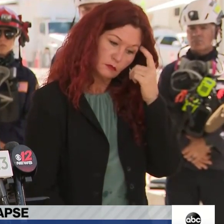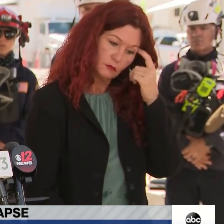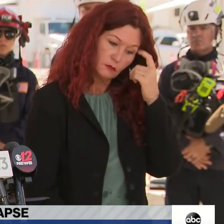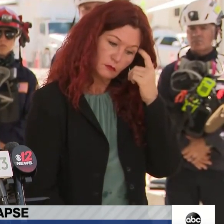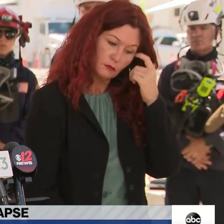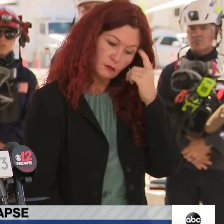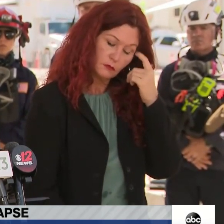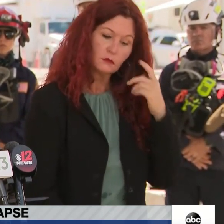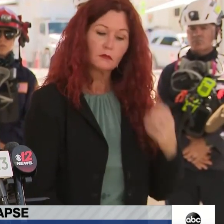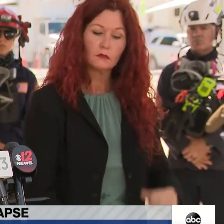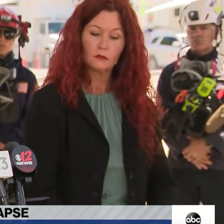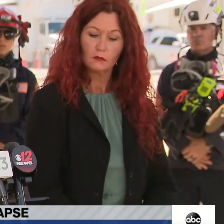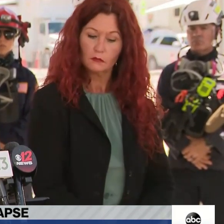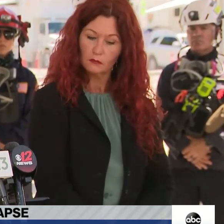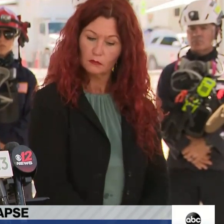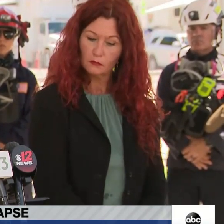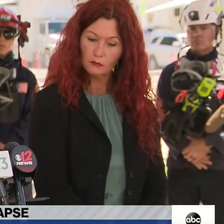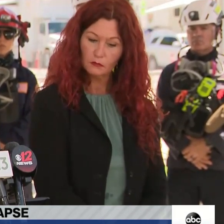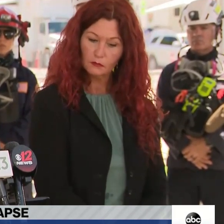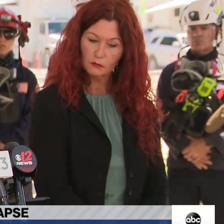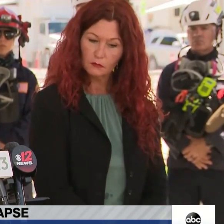y estoy muy,